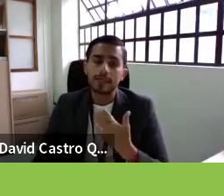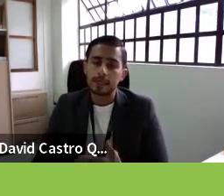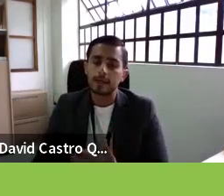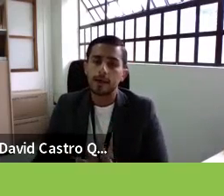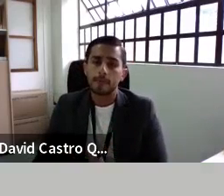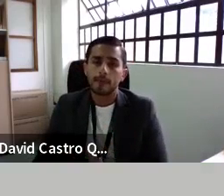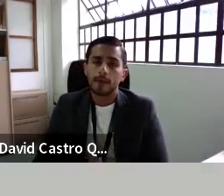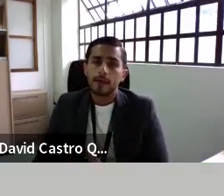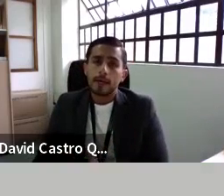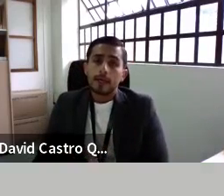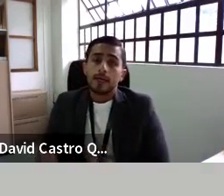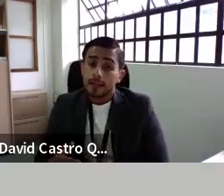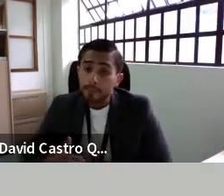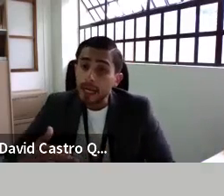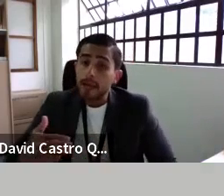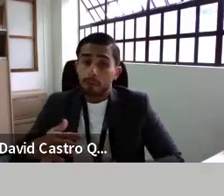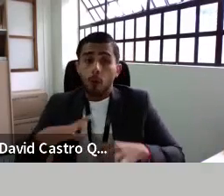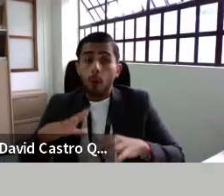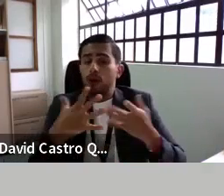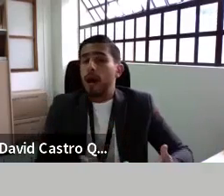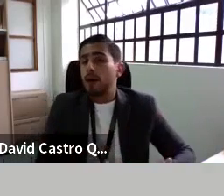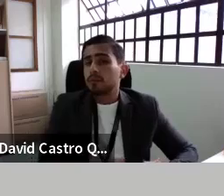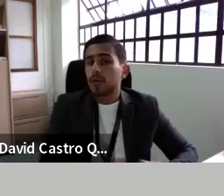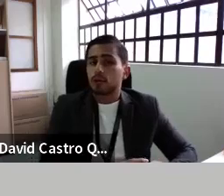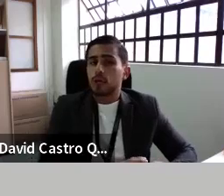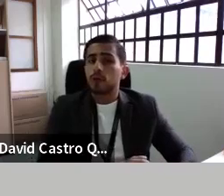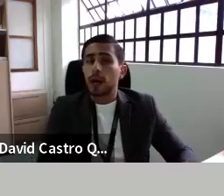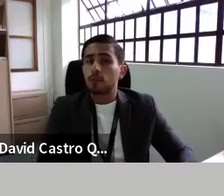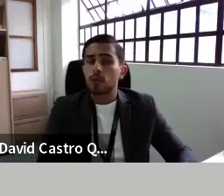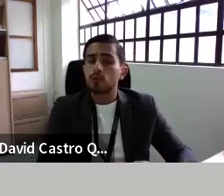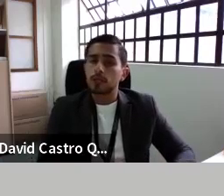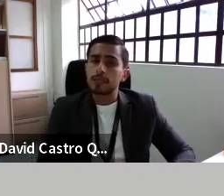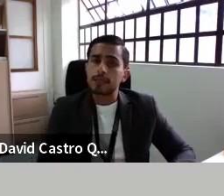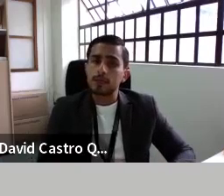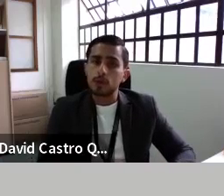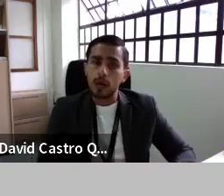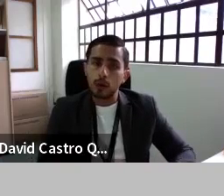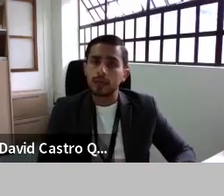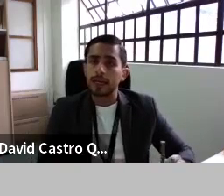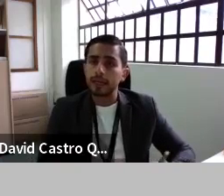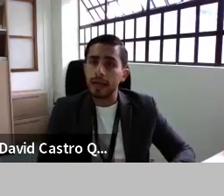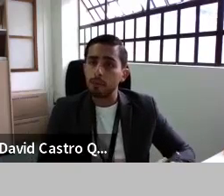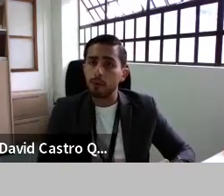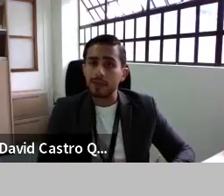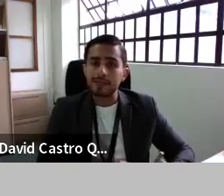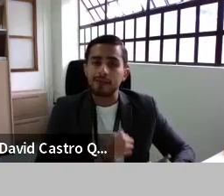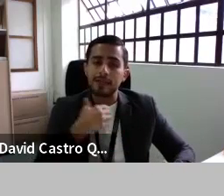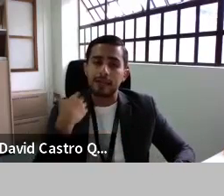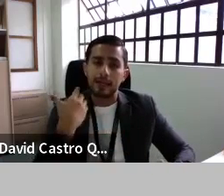etcétera y también un panorama que nos encontramos que muchas veces es desolador de inequidad pobreza fallas en el